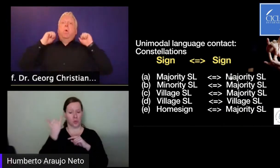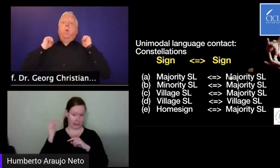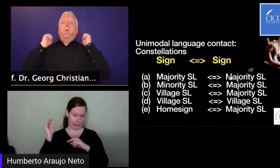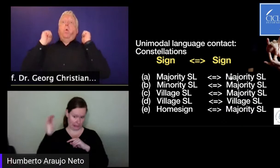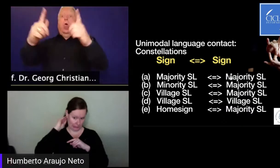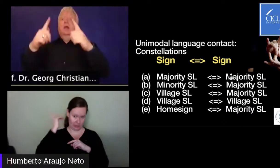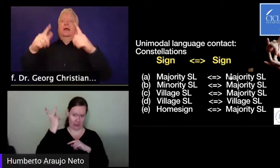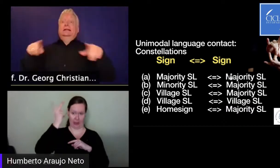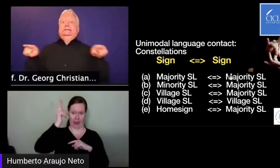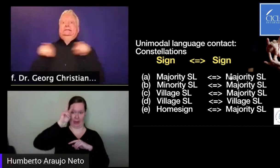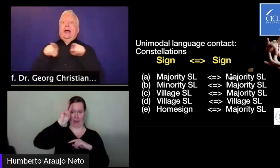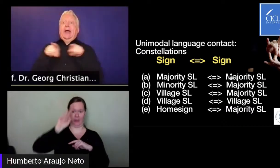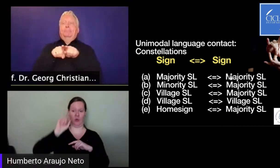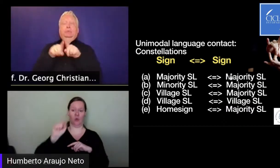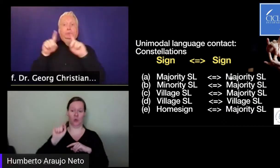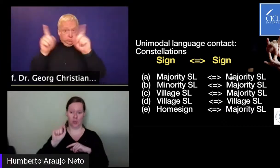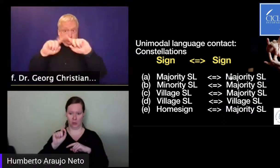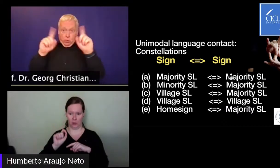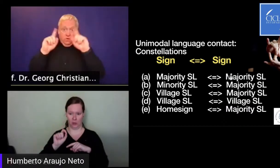níveis.